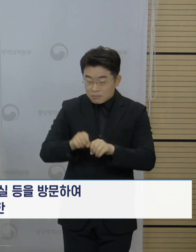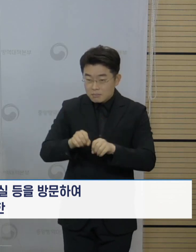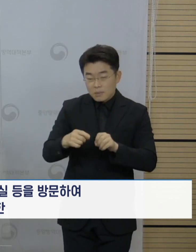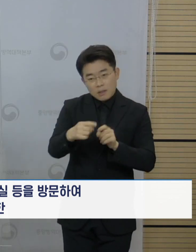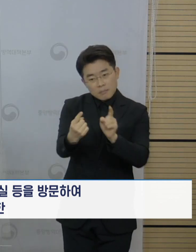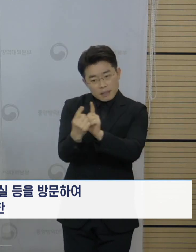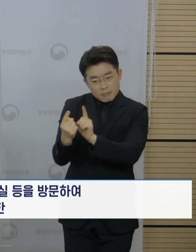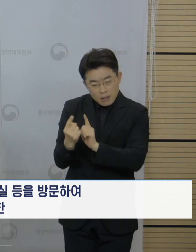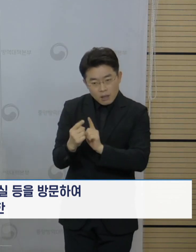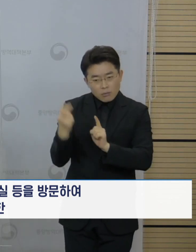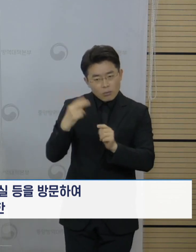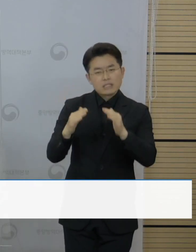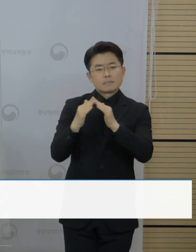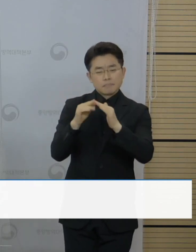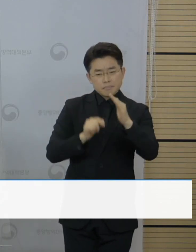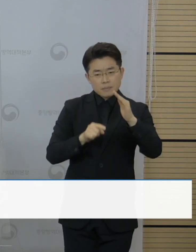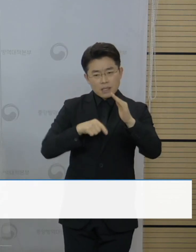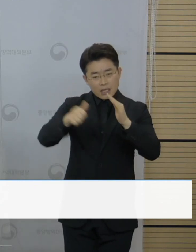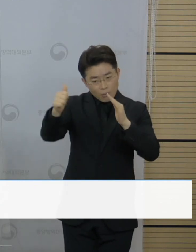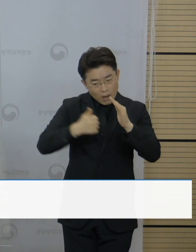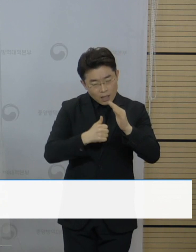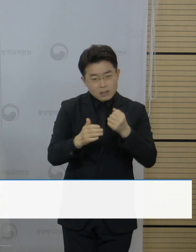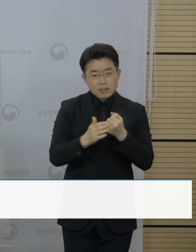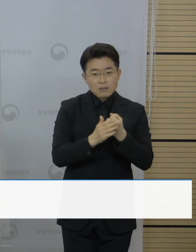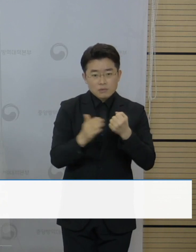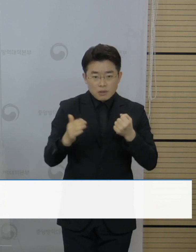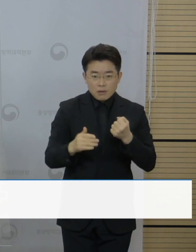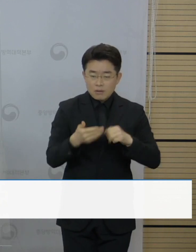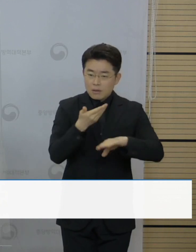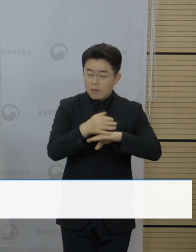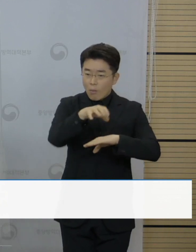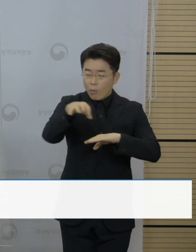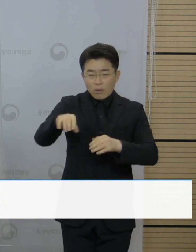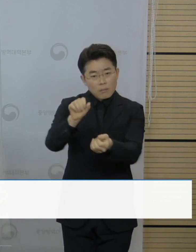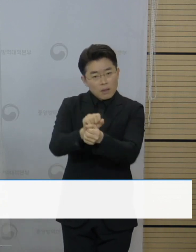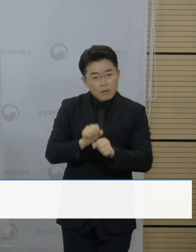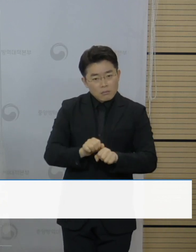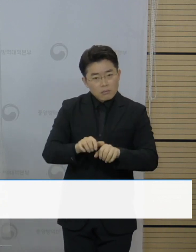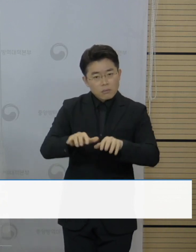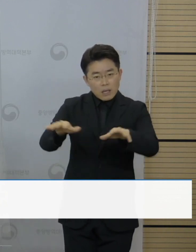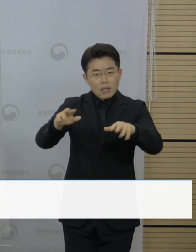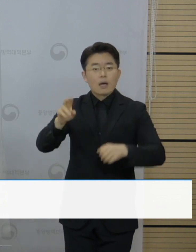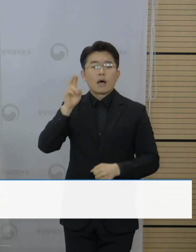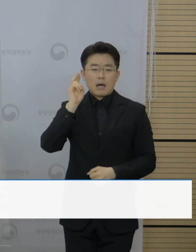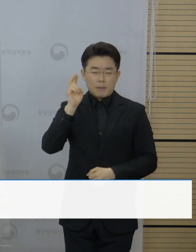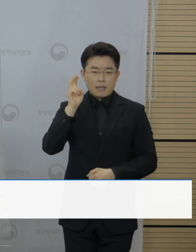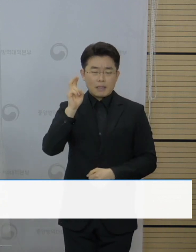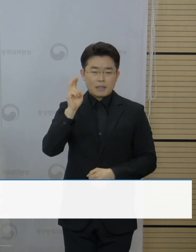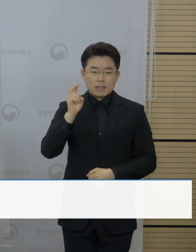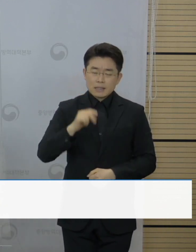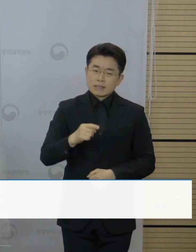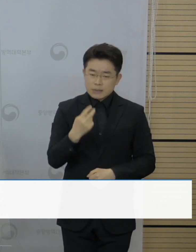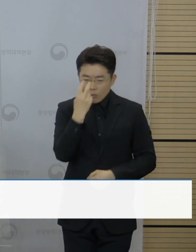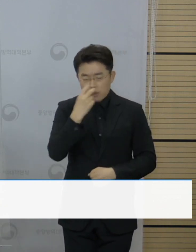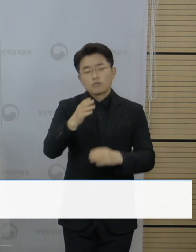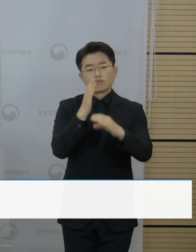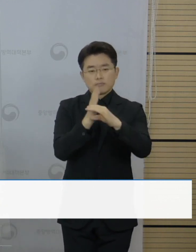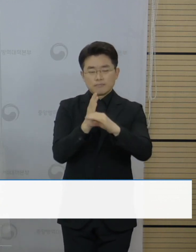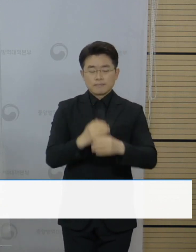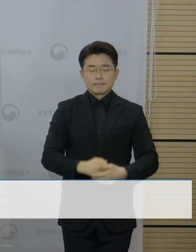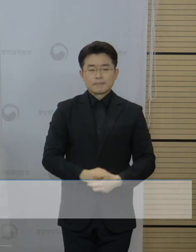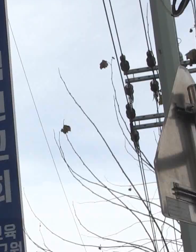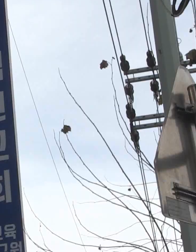자택 방문을 통한 대전 이외에 지자체 지역으로도 가족간 전파 되었을 가능성을 조사하고